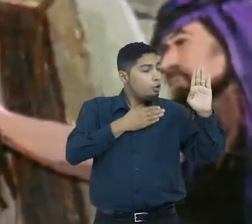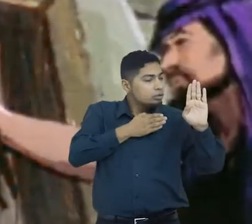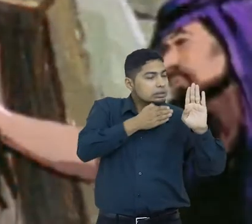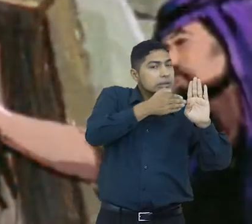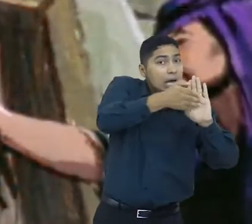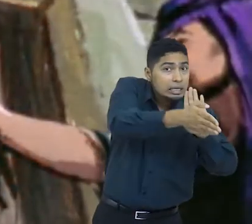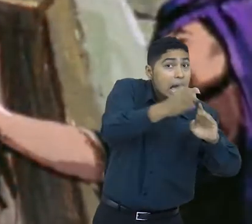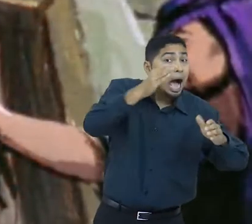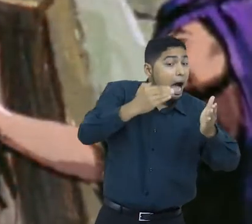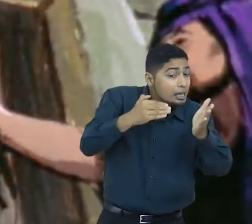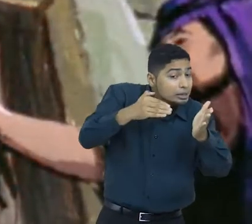casa antes do amanhecer.